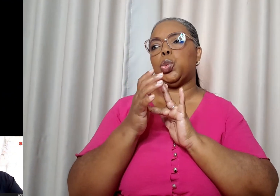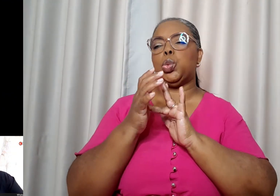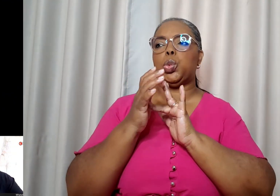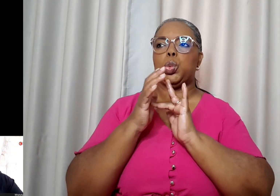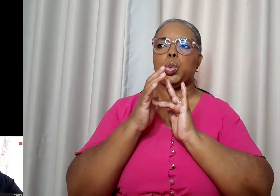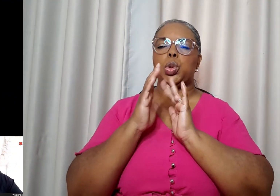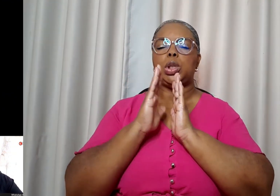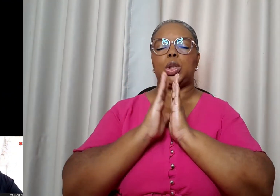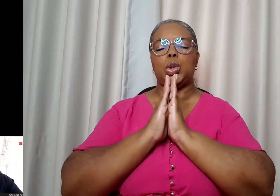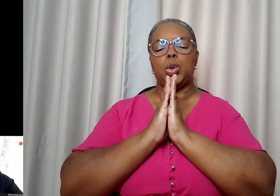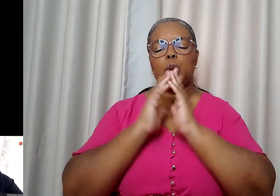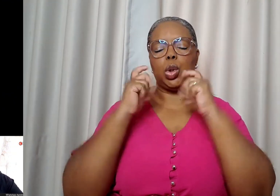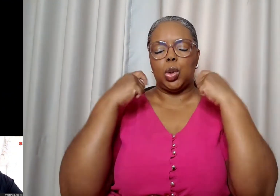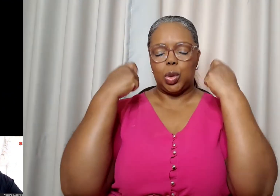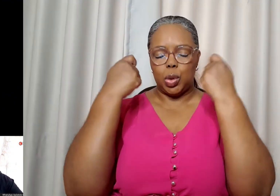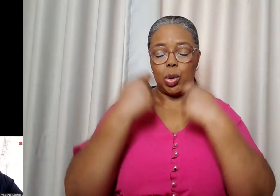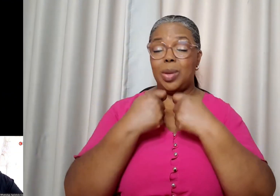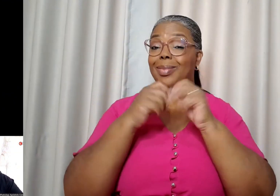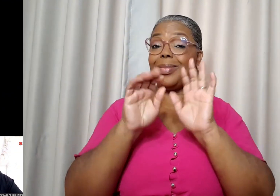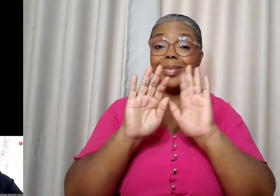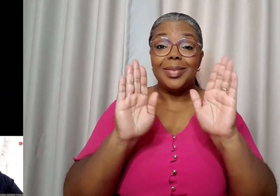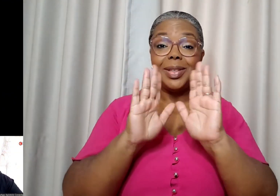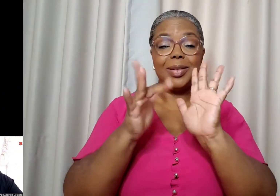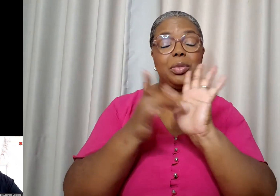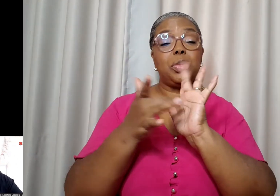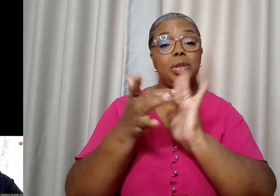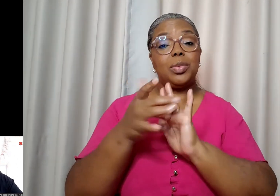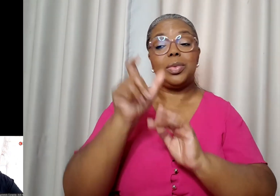era uma pessoa normal.